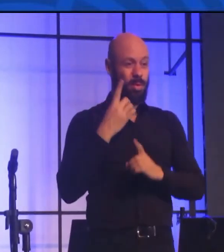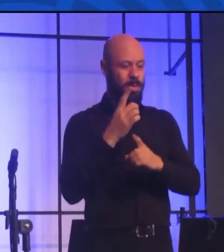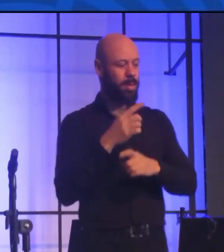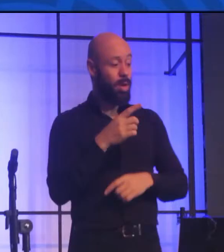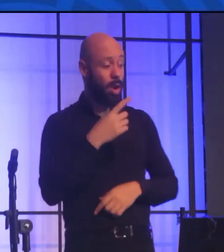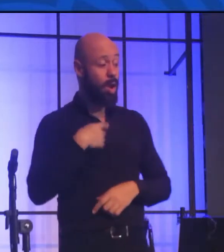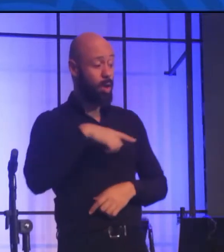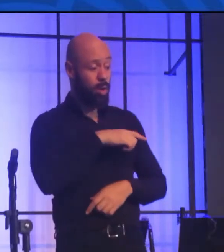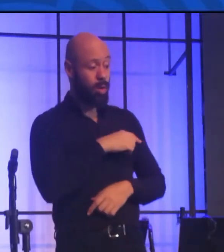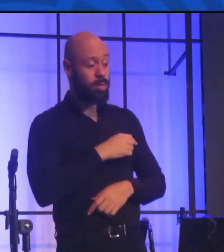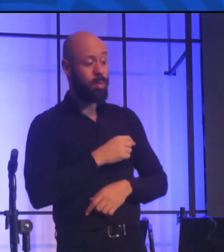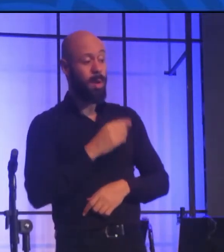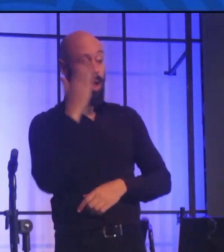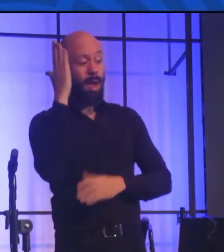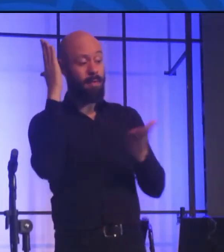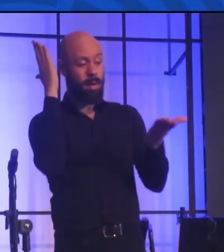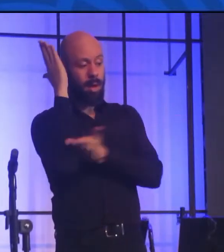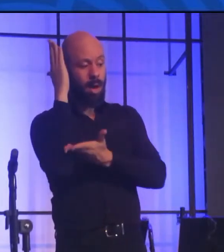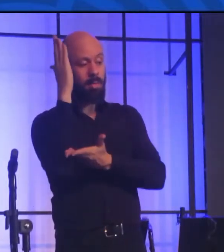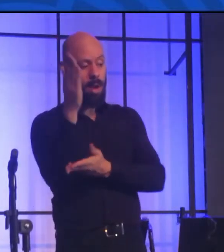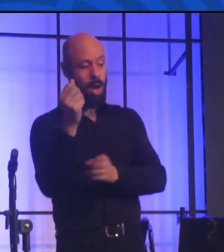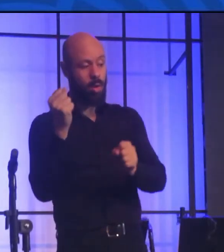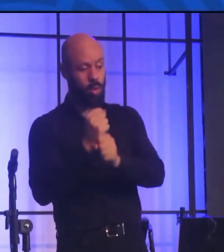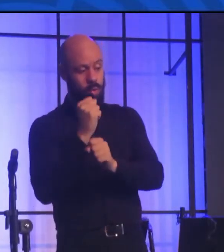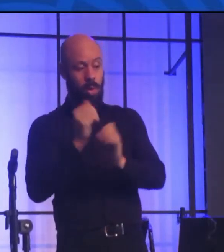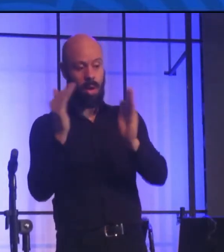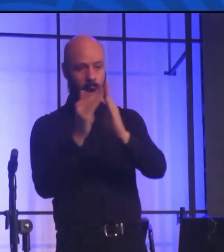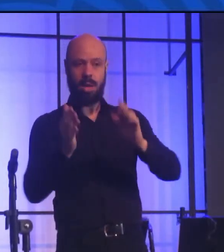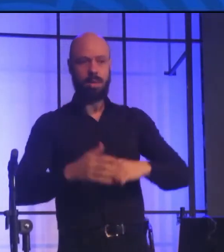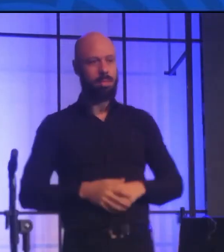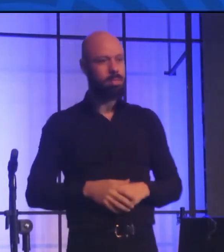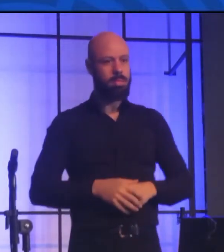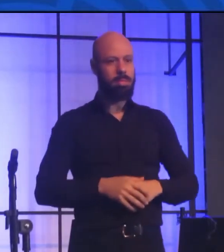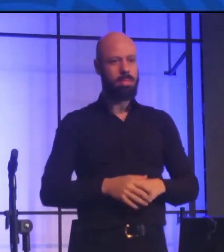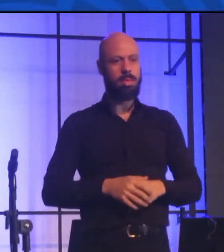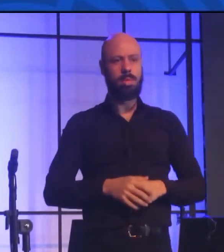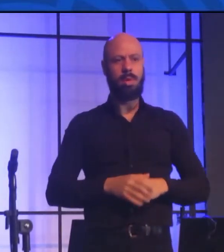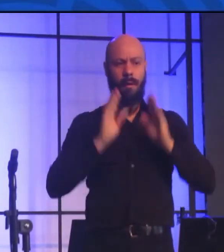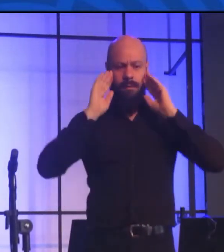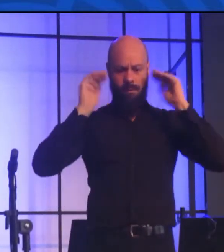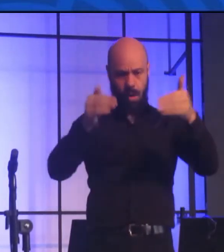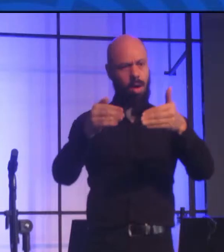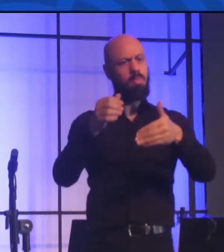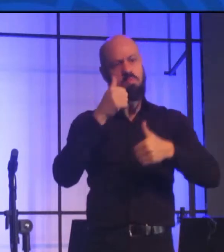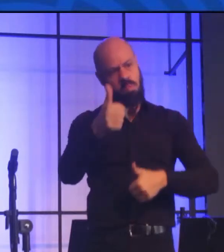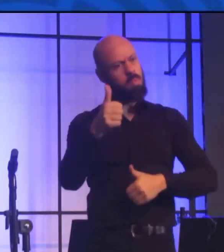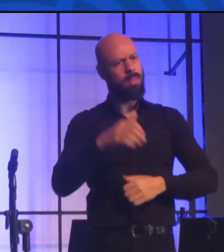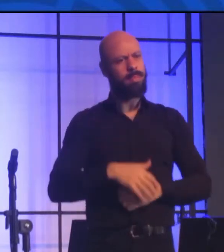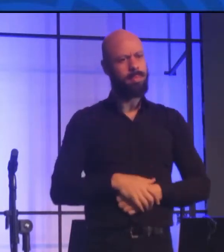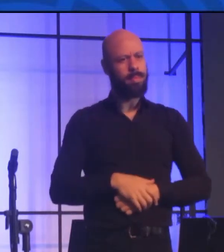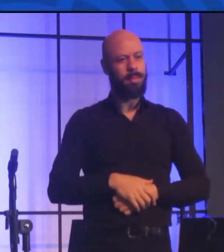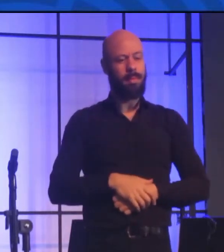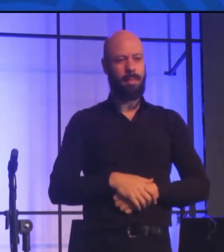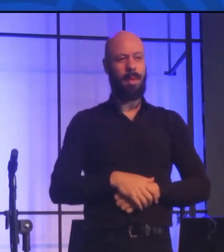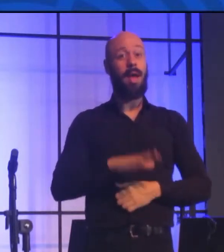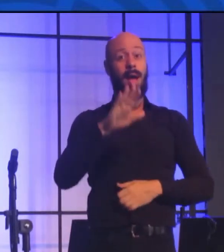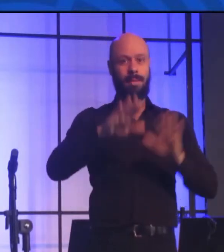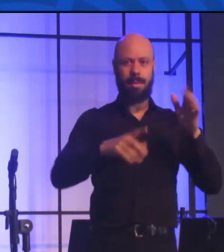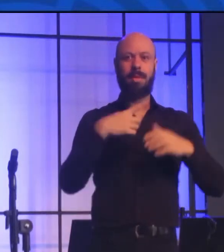Nós temos a mentalidade de que nós temos a permissão e que a gente vai e faz e